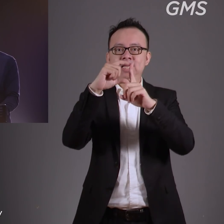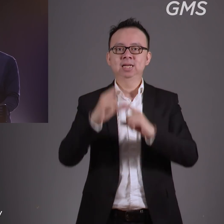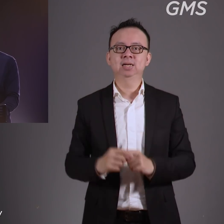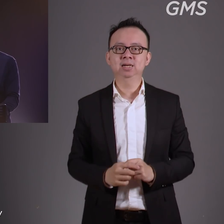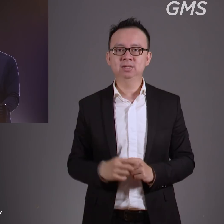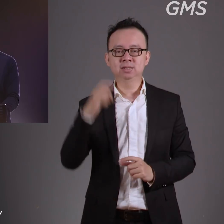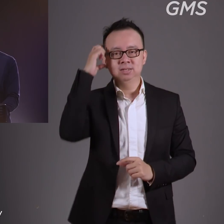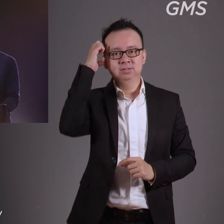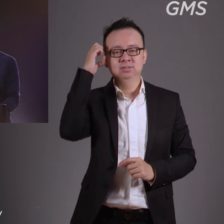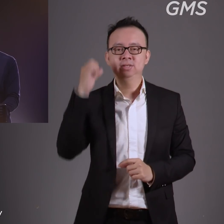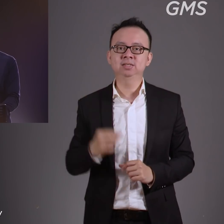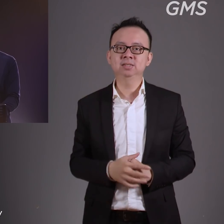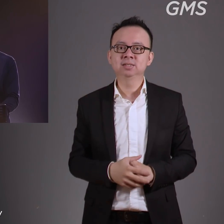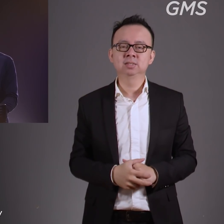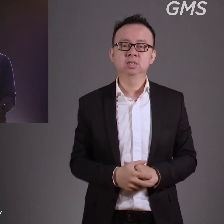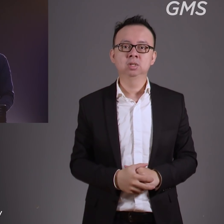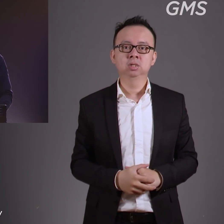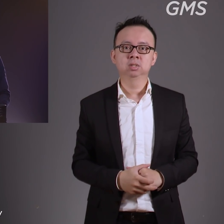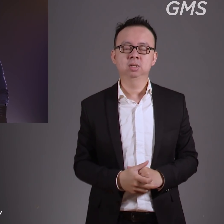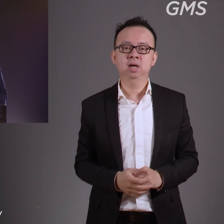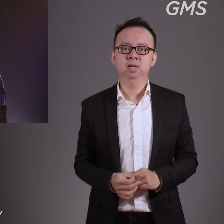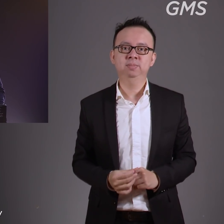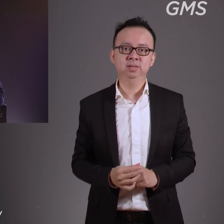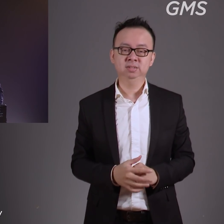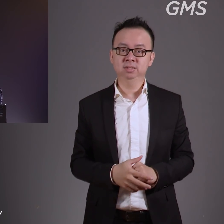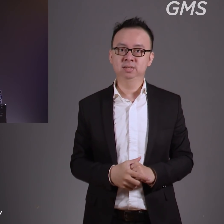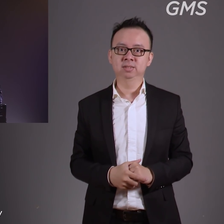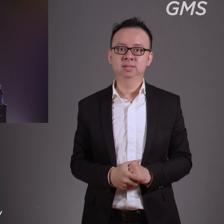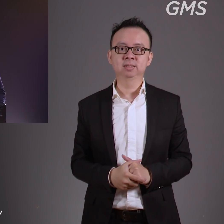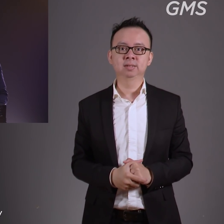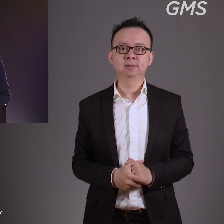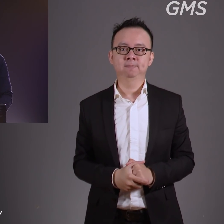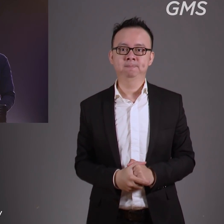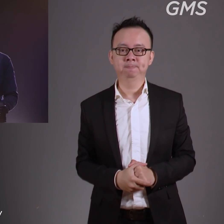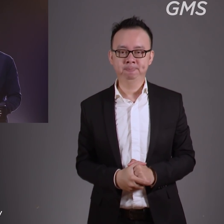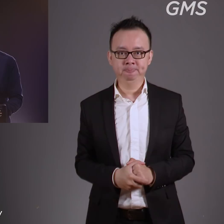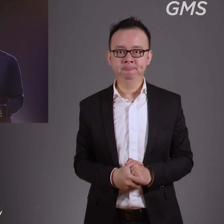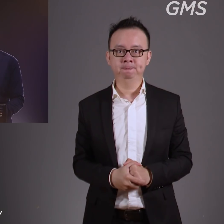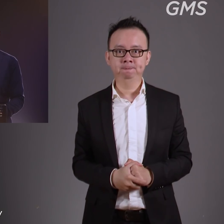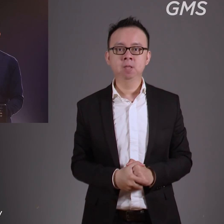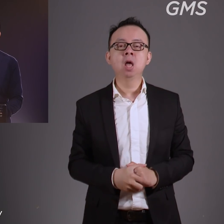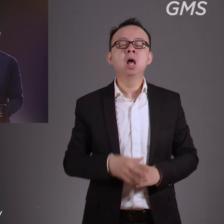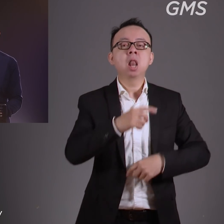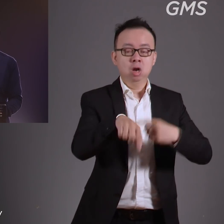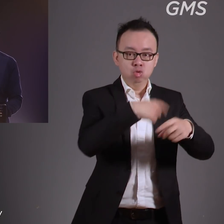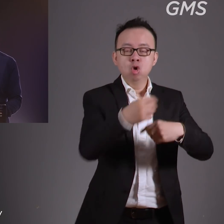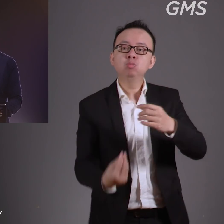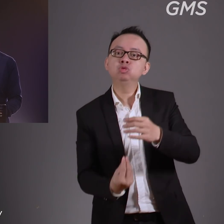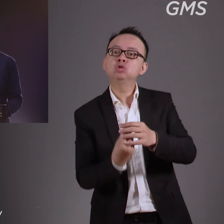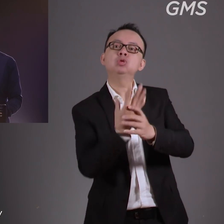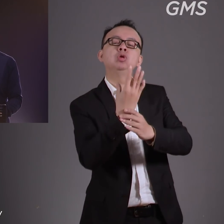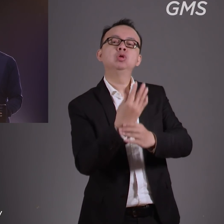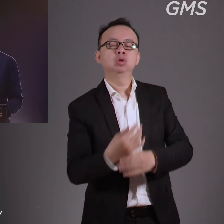Ini dia, Arpaksad. Turun-temurun muncullah yang namanya bangsa atau umat pilihan